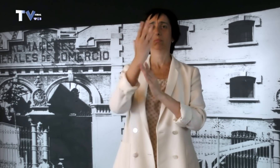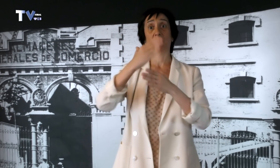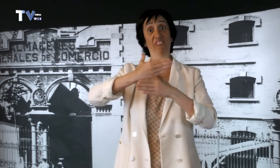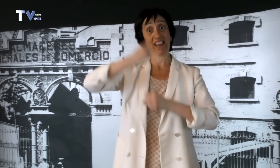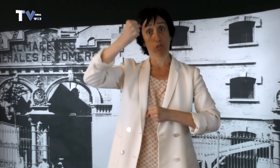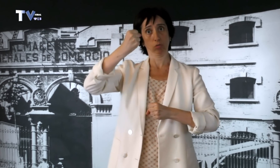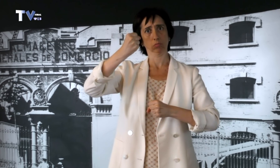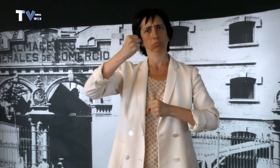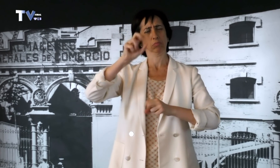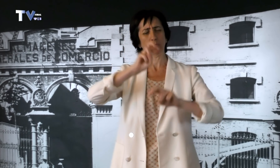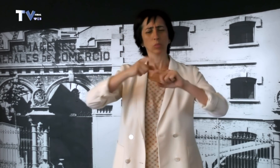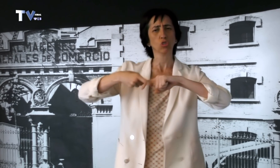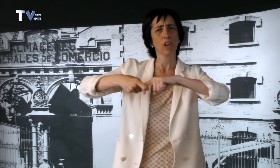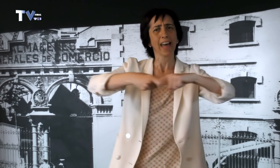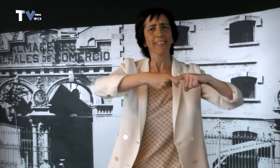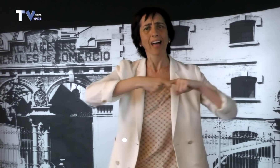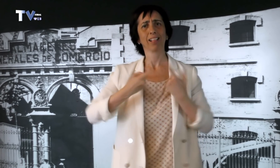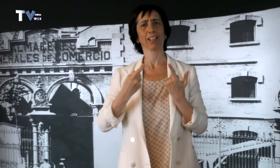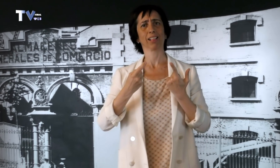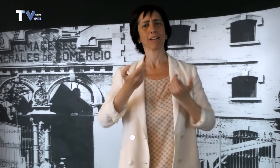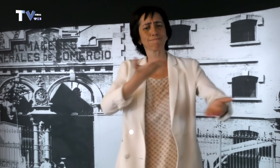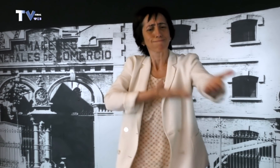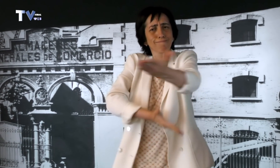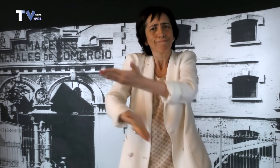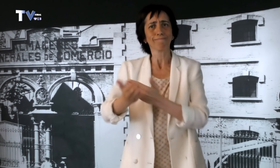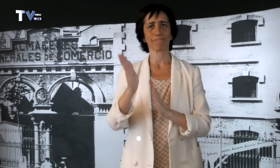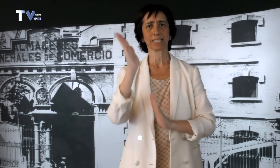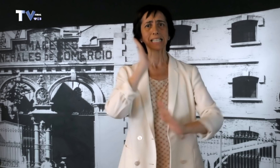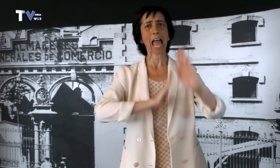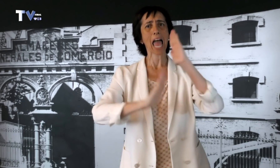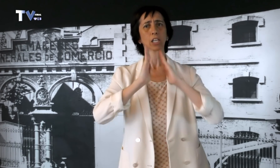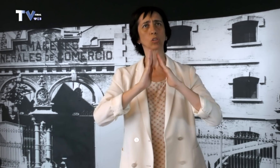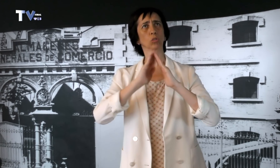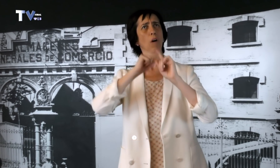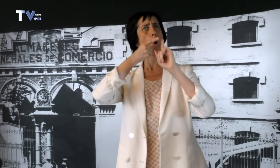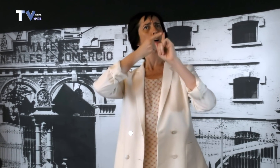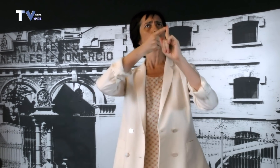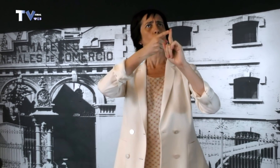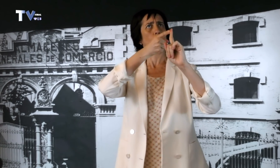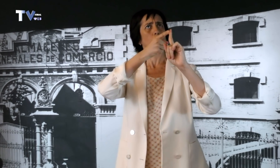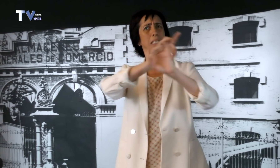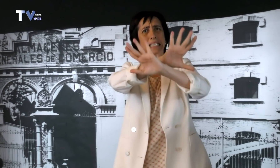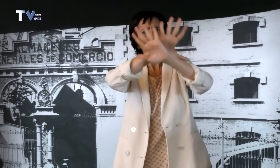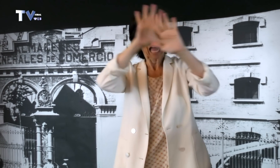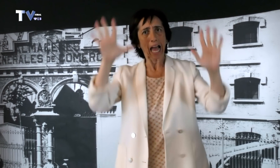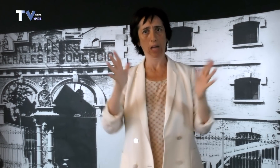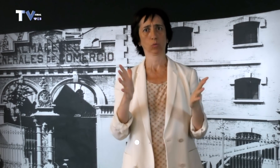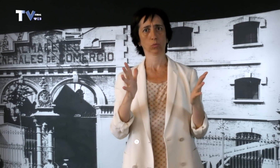al crear-se la Federació de Persones Sordes, aquesta solidaritat, aquesta estima, aquestes col·laboracions tenien un objectiu molt